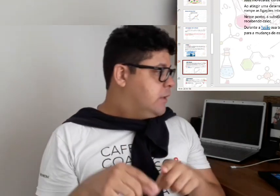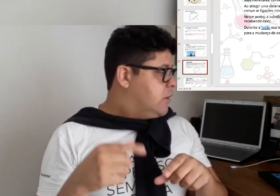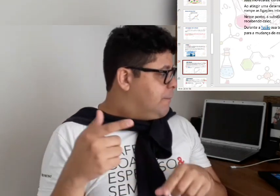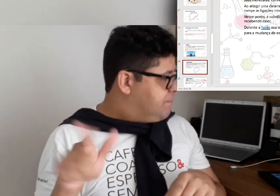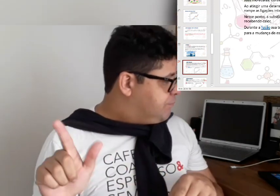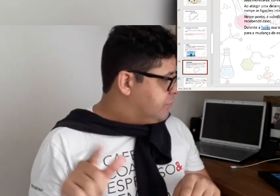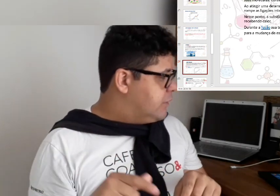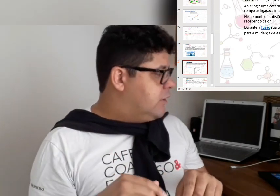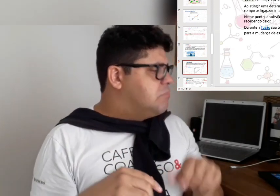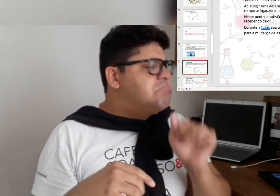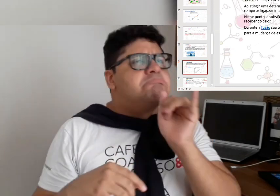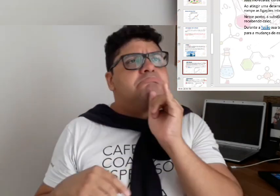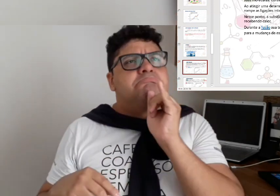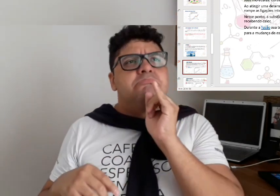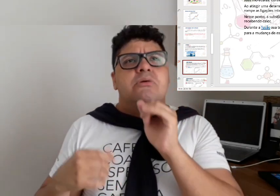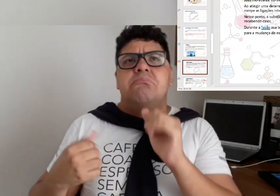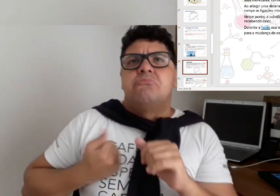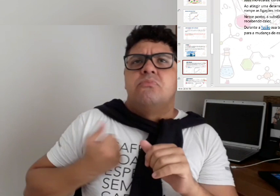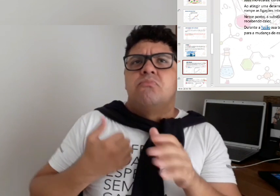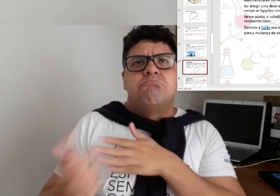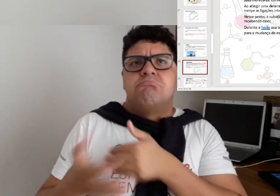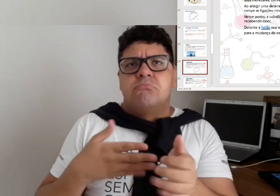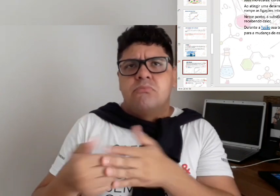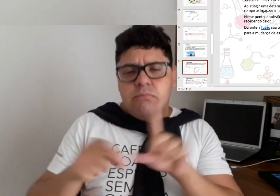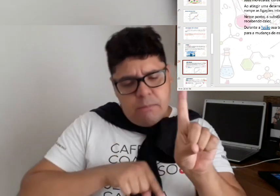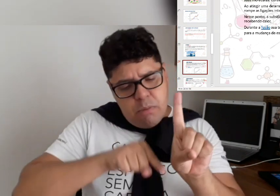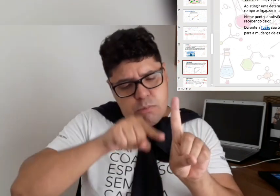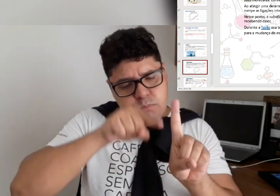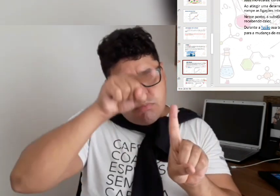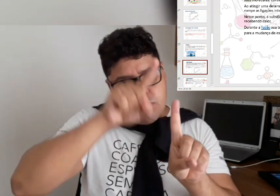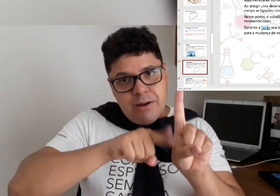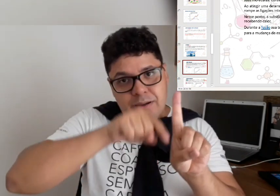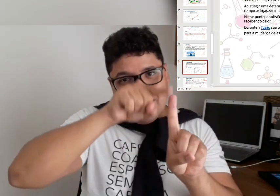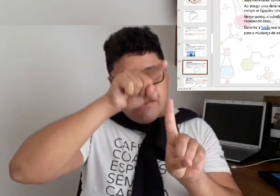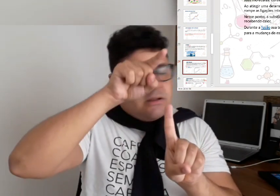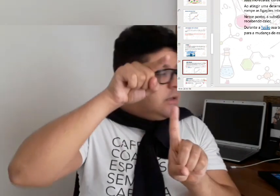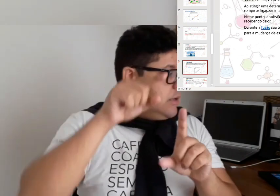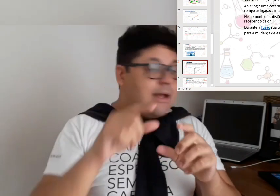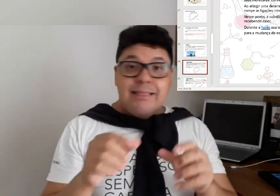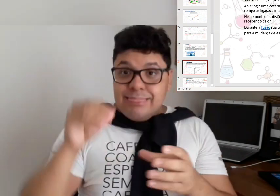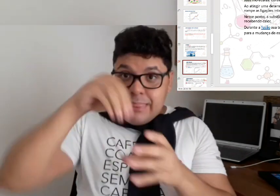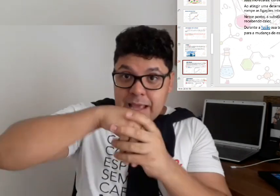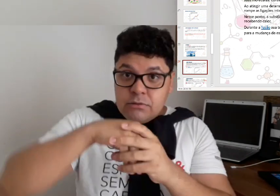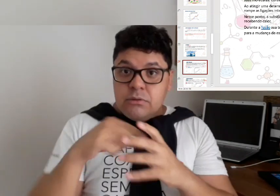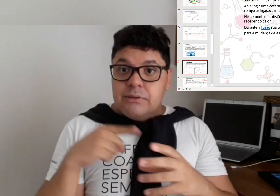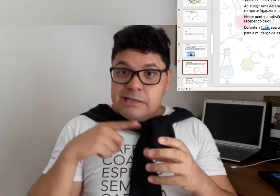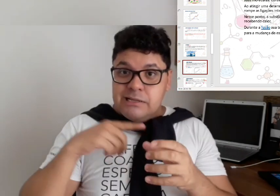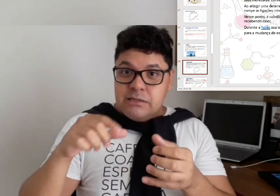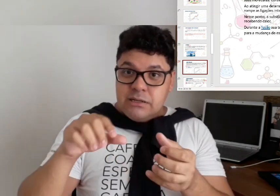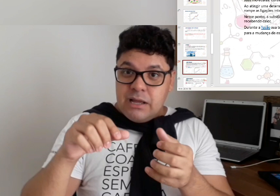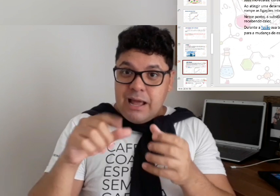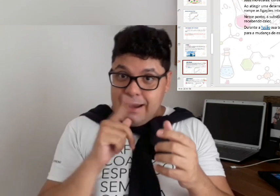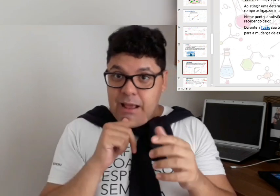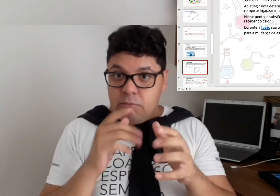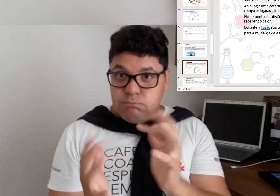Ao atingir uma determinada temperatura, né, a agitação das moléculas é tal que rompe